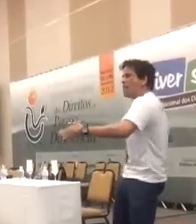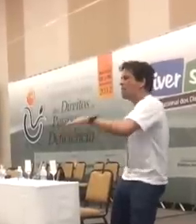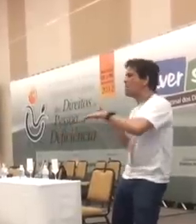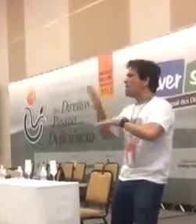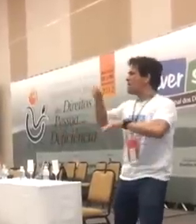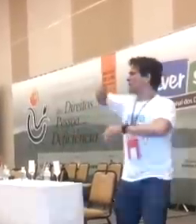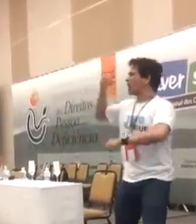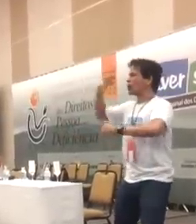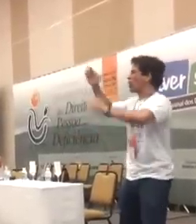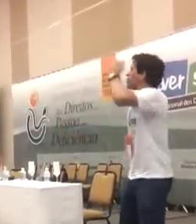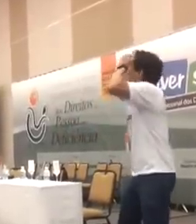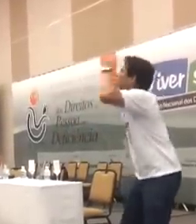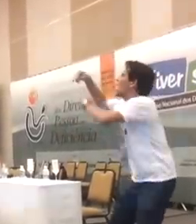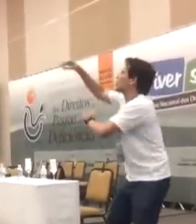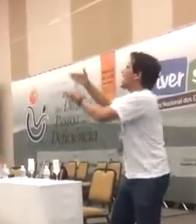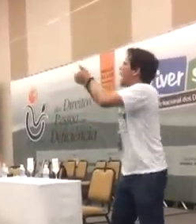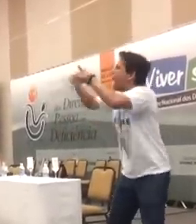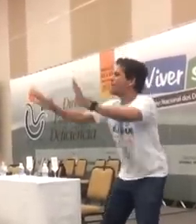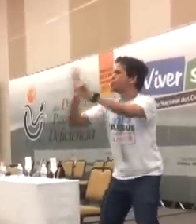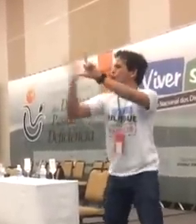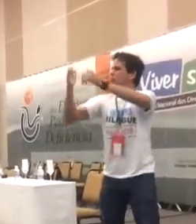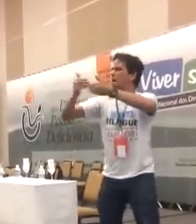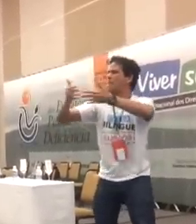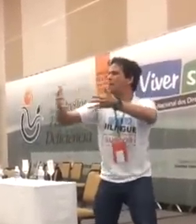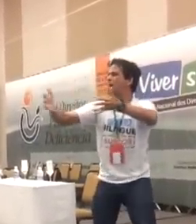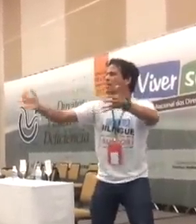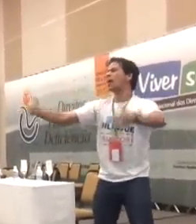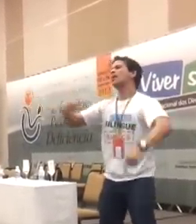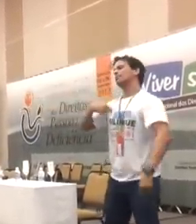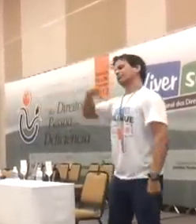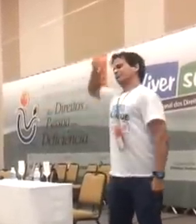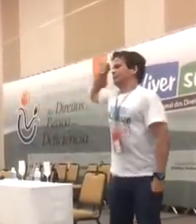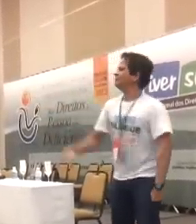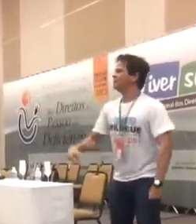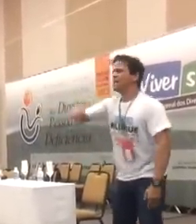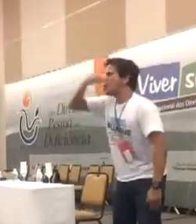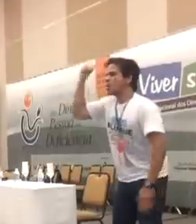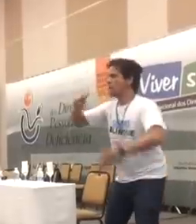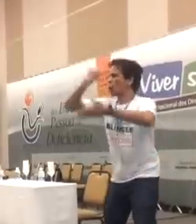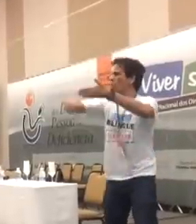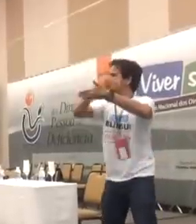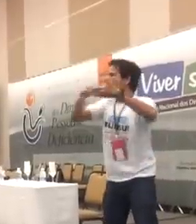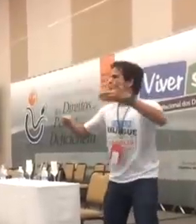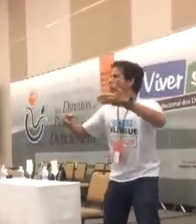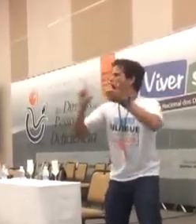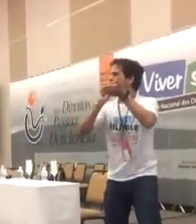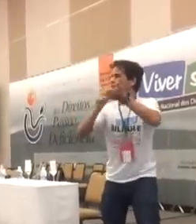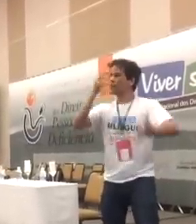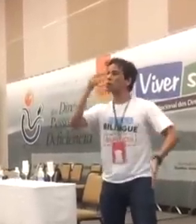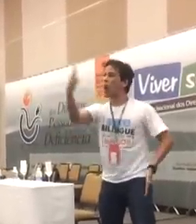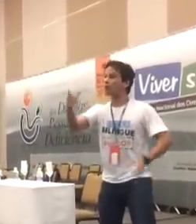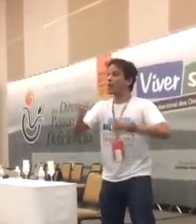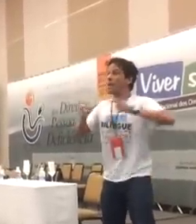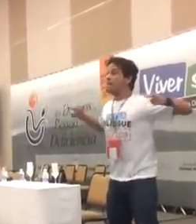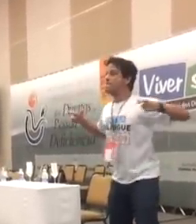mesmo, da falta do desenvolvimento das pessoas surdas. E agora, com o reconhecimento da lei da Libras, nós temos